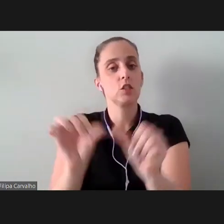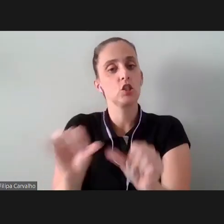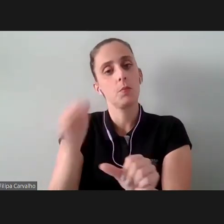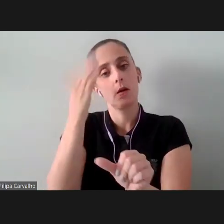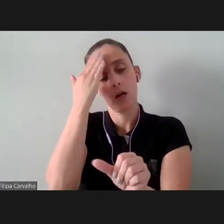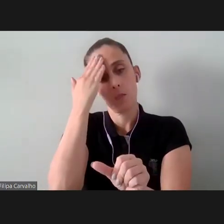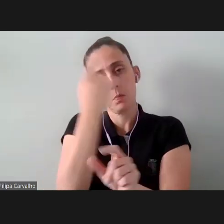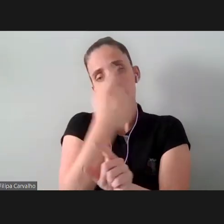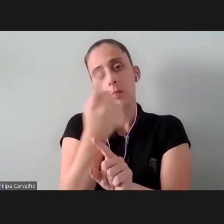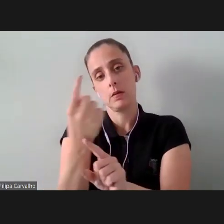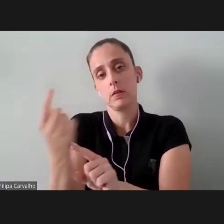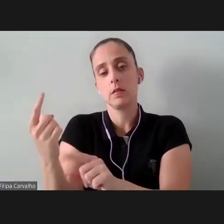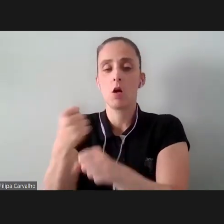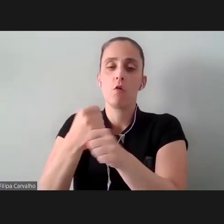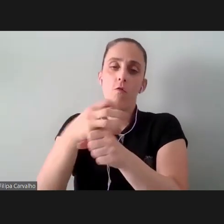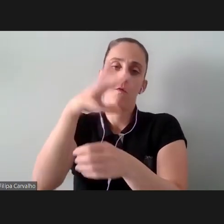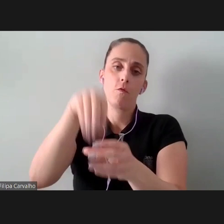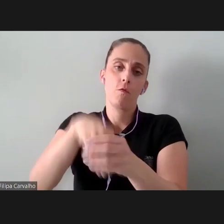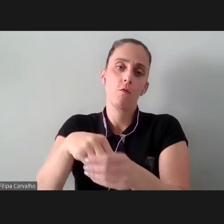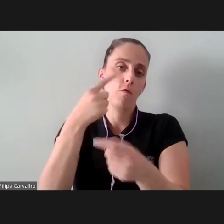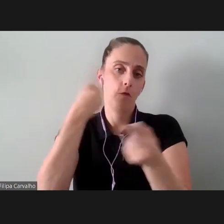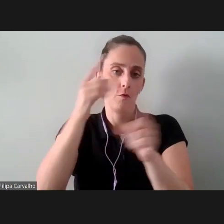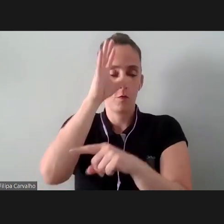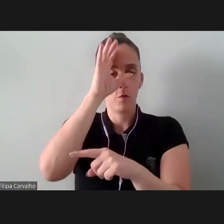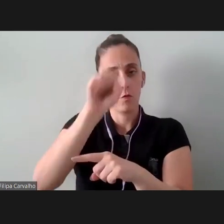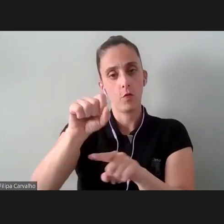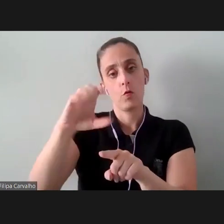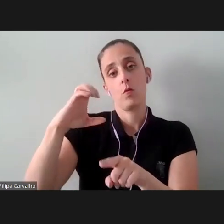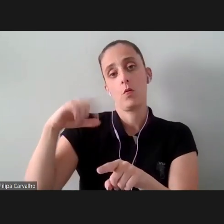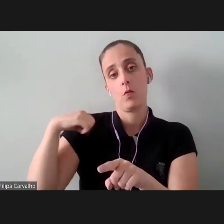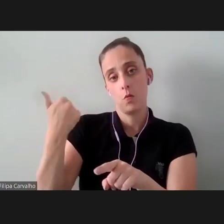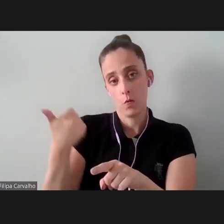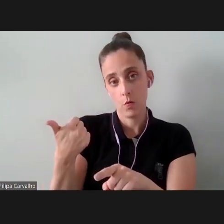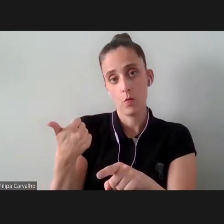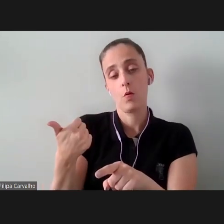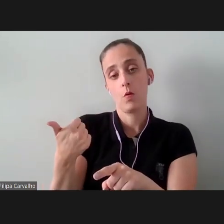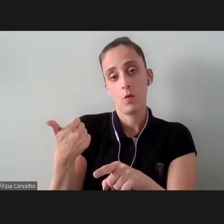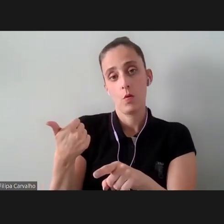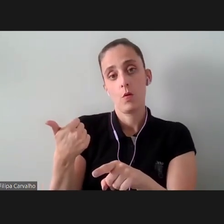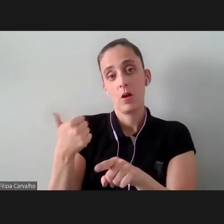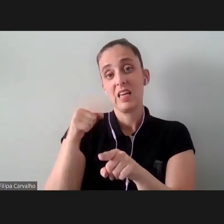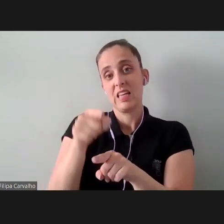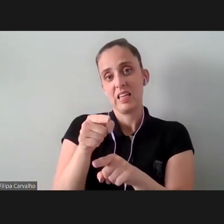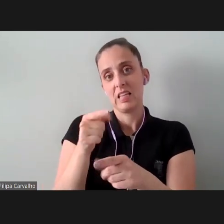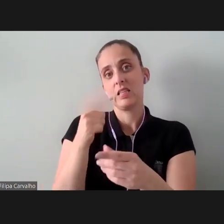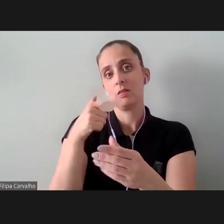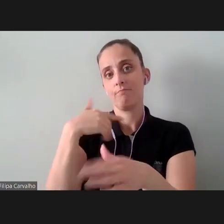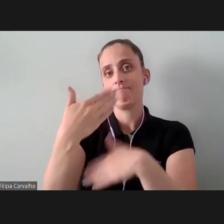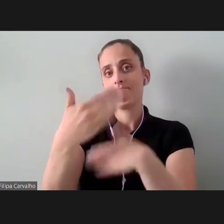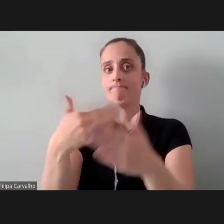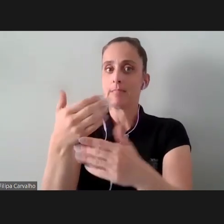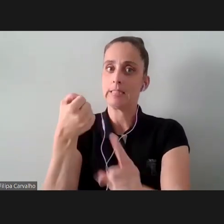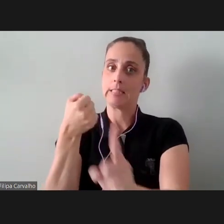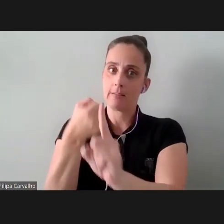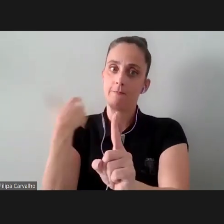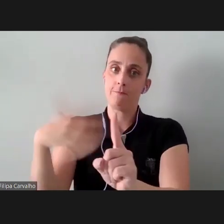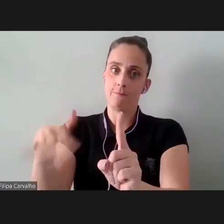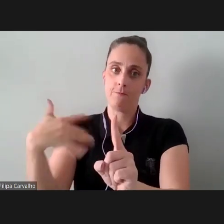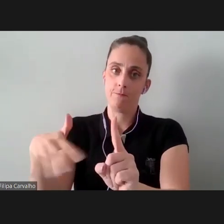capacitação aqui para os funcionários públicos de Cabo Verde, e está sendo um desafio.